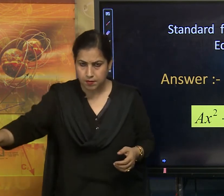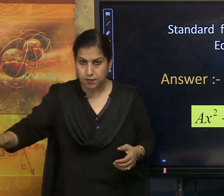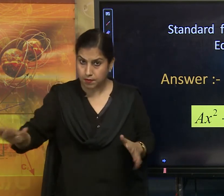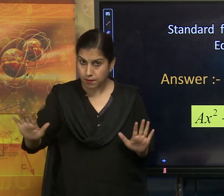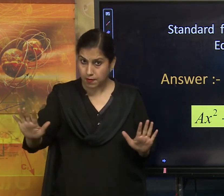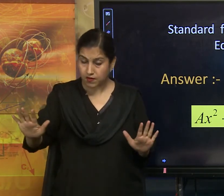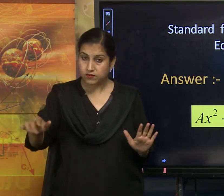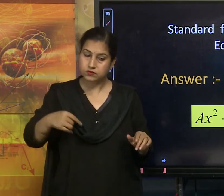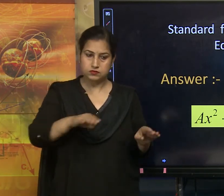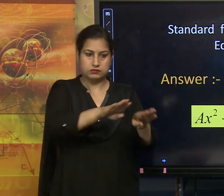हैं,